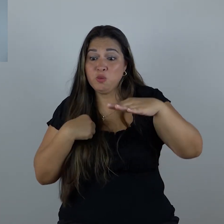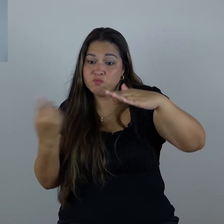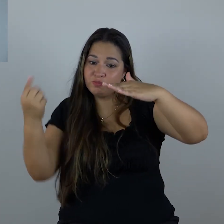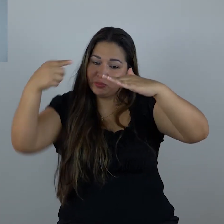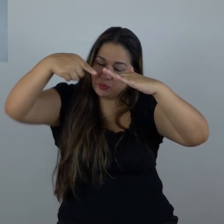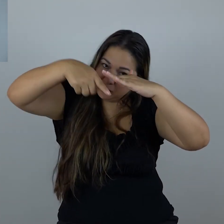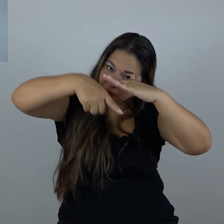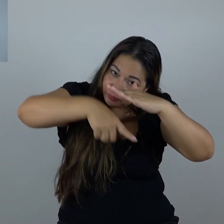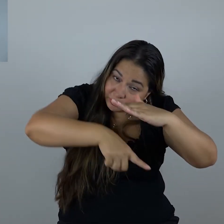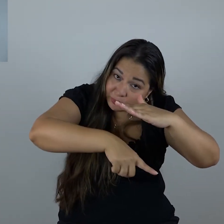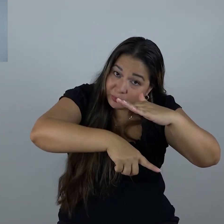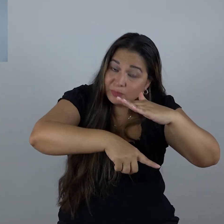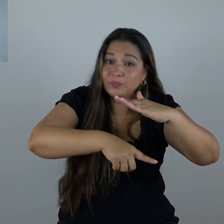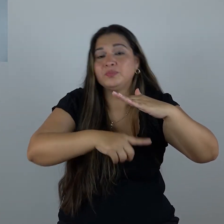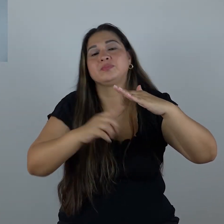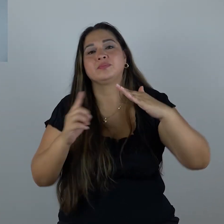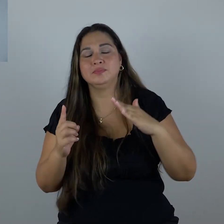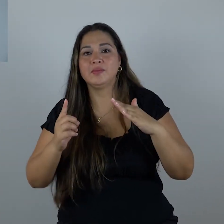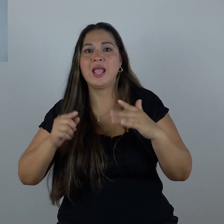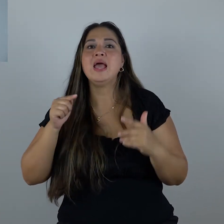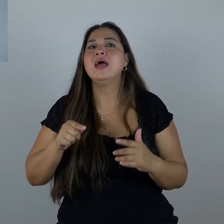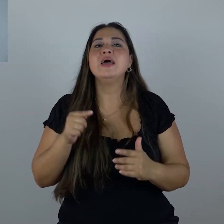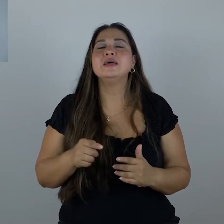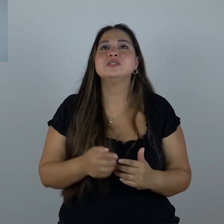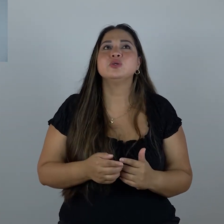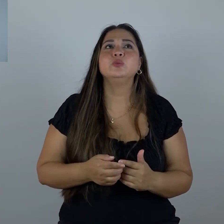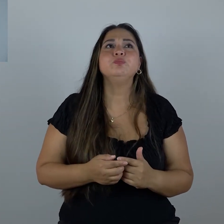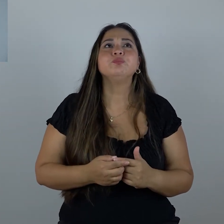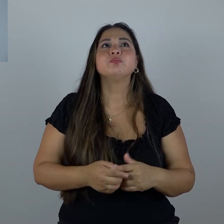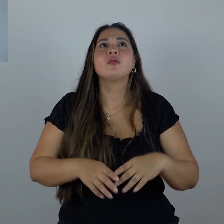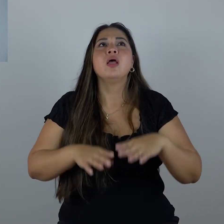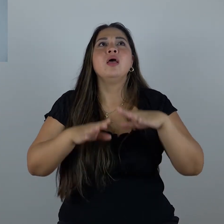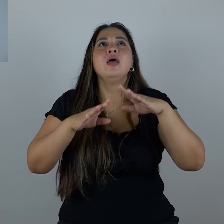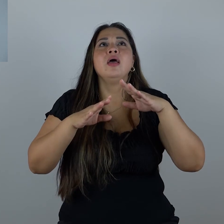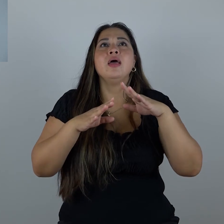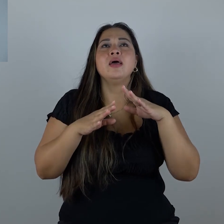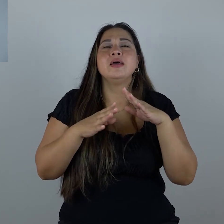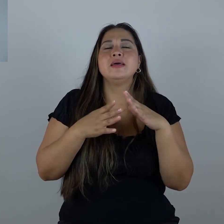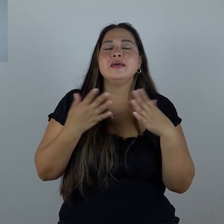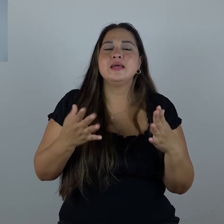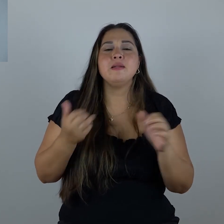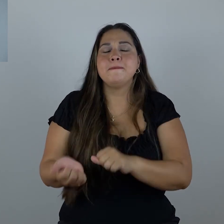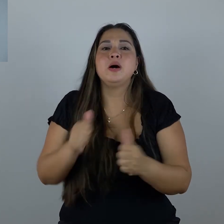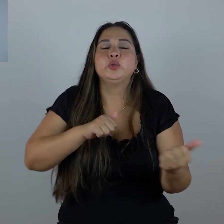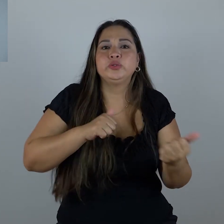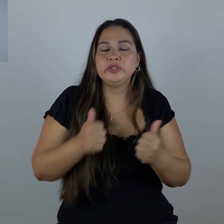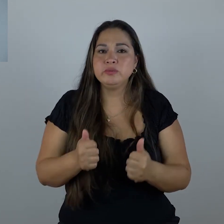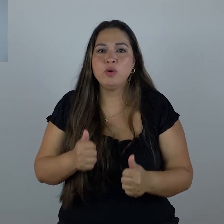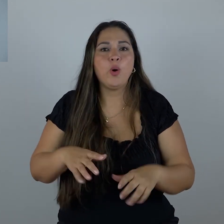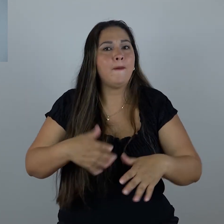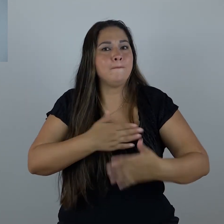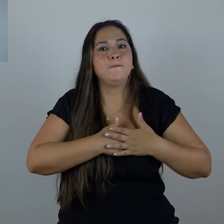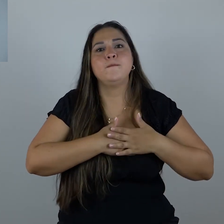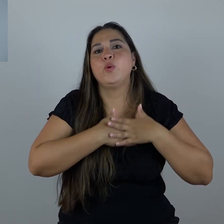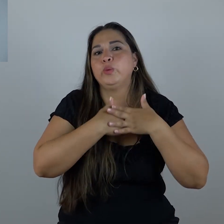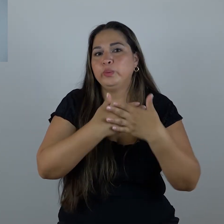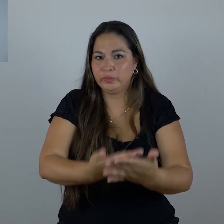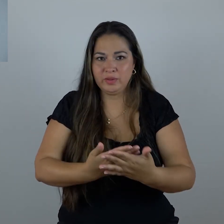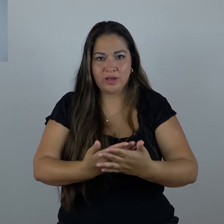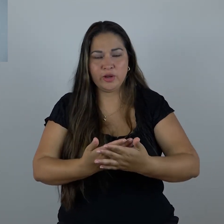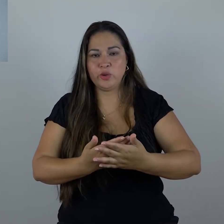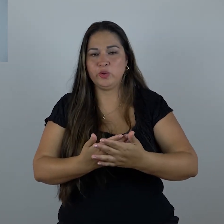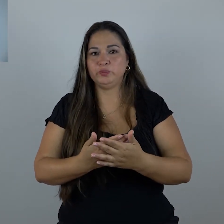en la decisión personal, en el acto voluntario, en la confesión pública de lo que significa, sino que el simbolismo es